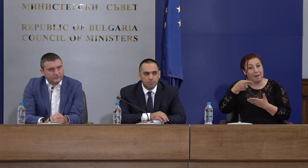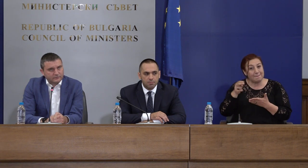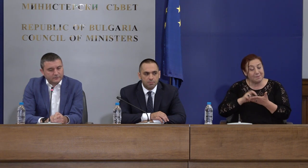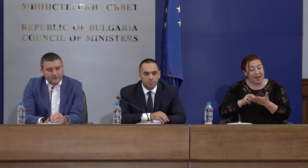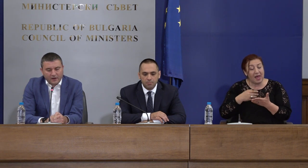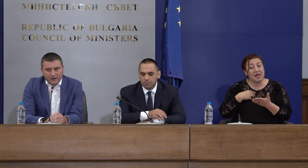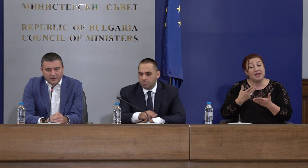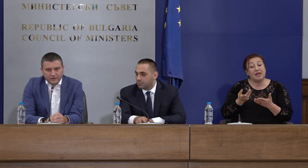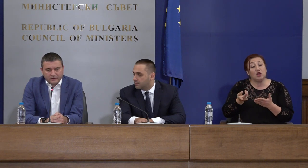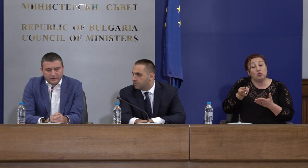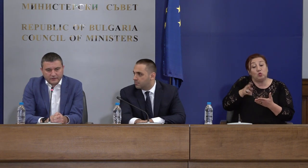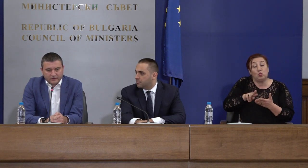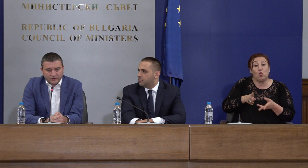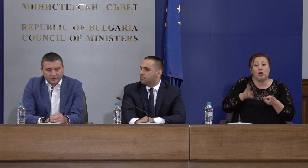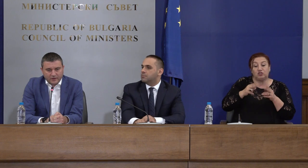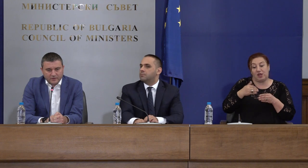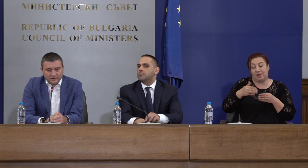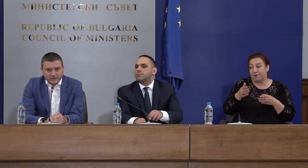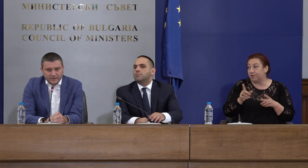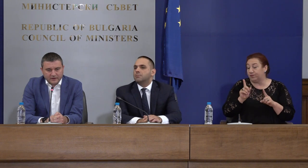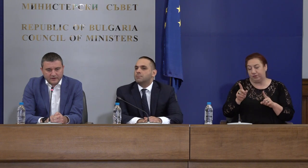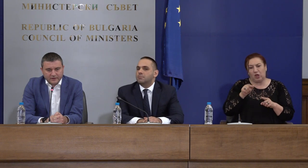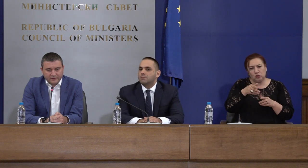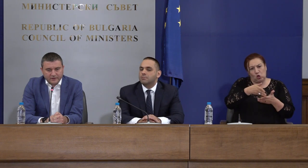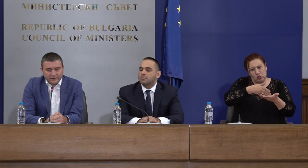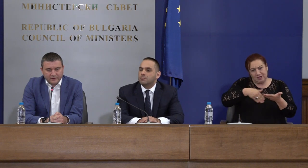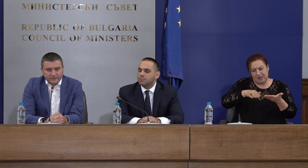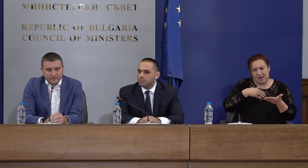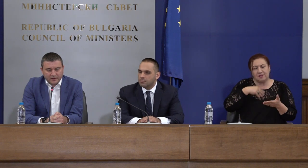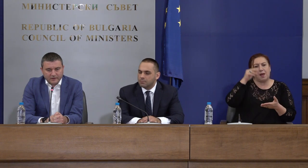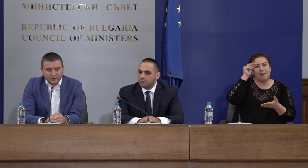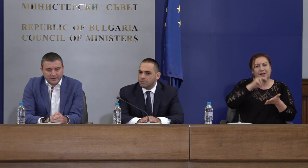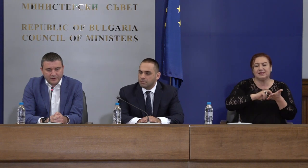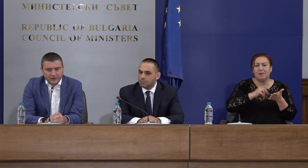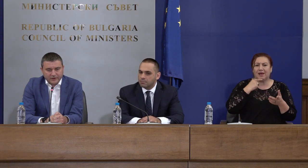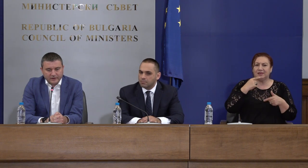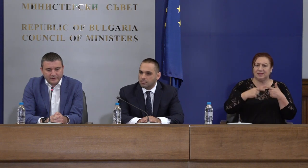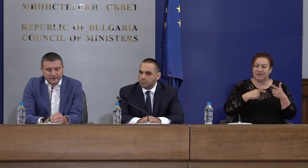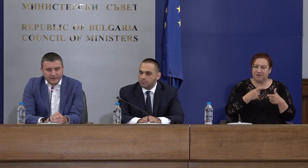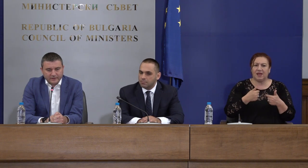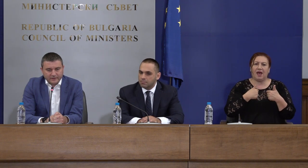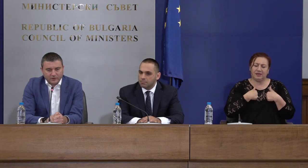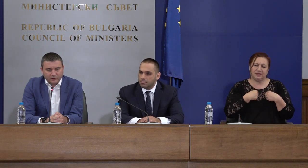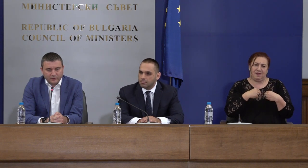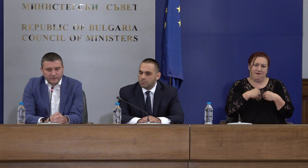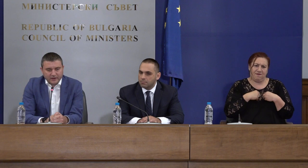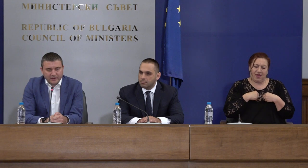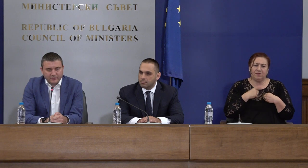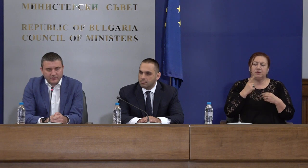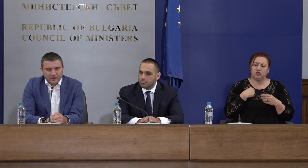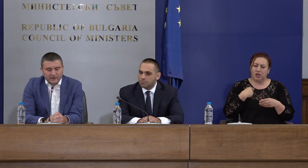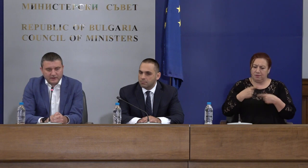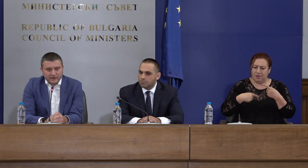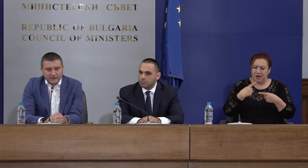тя придобива? С този дял Българската банка за развитие, аз съм убеден, че ще реализира доходност,